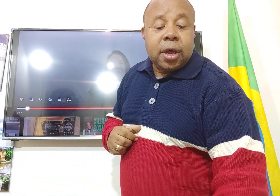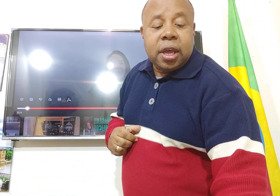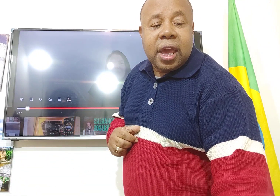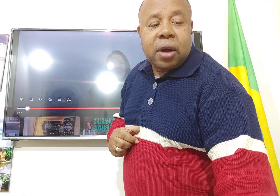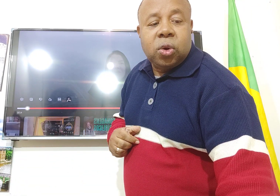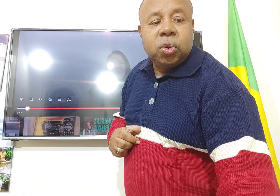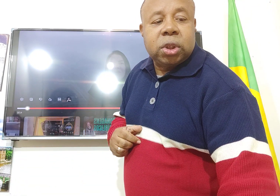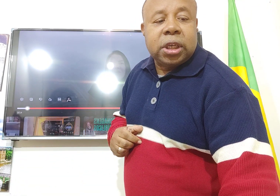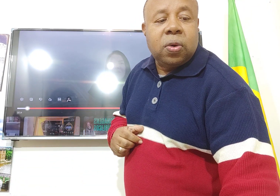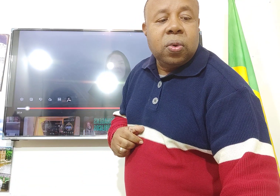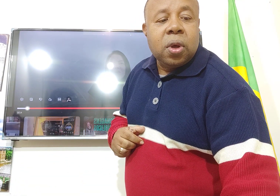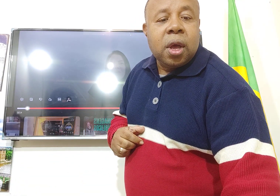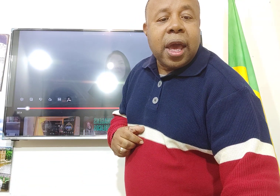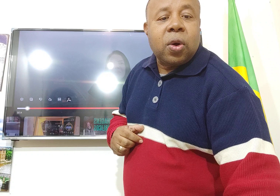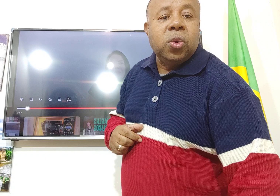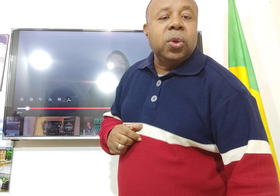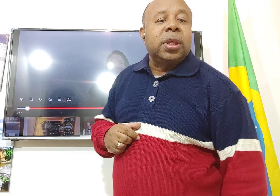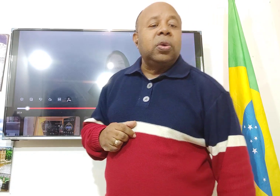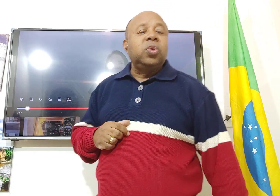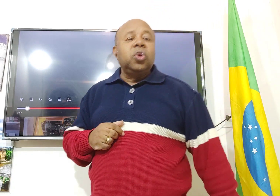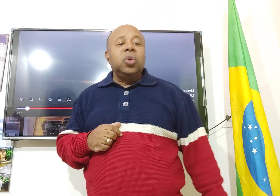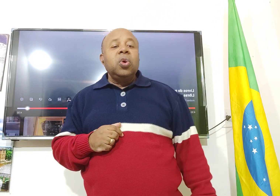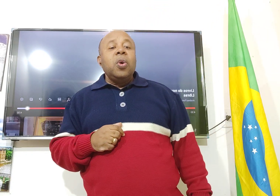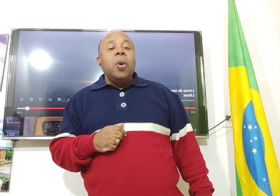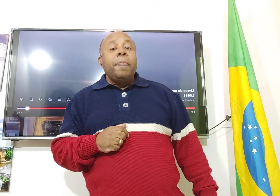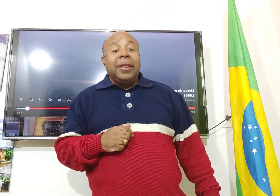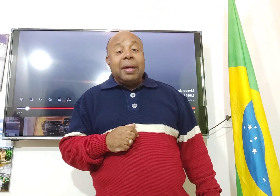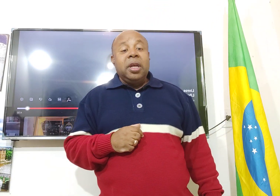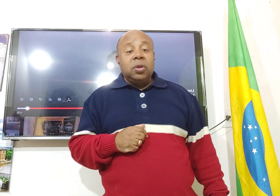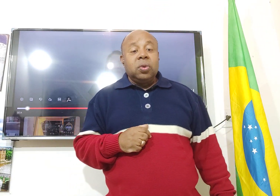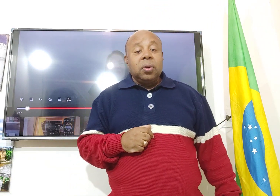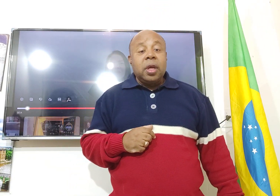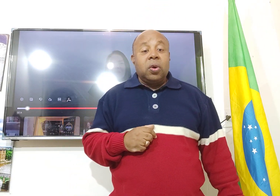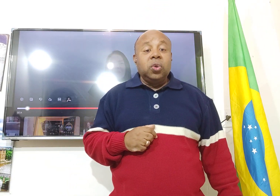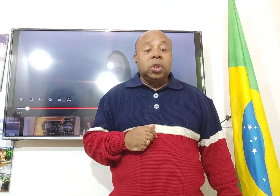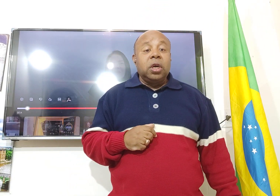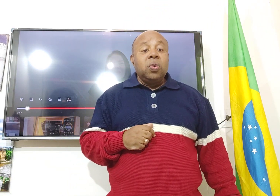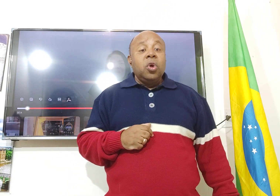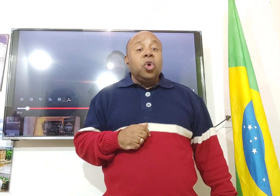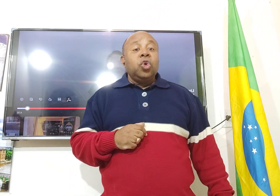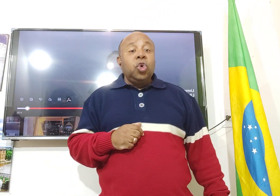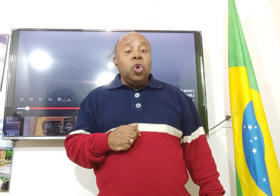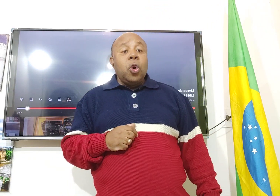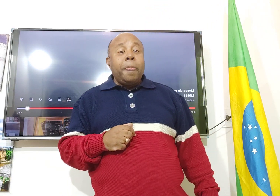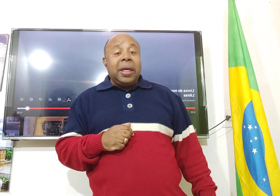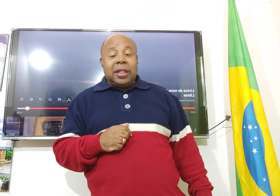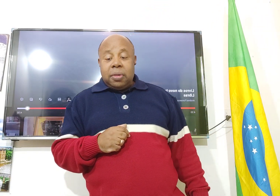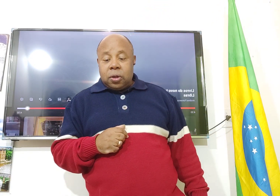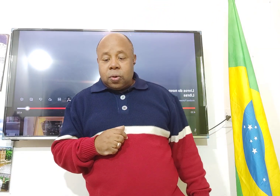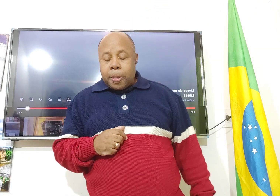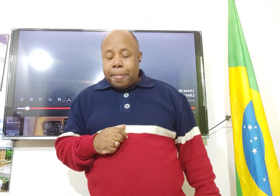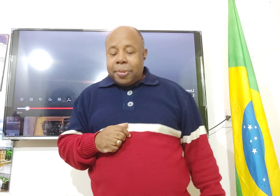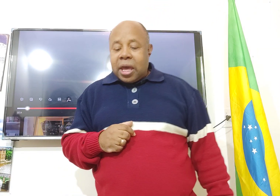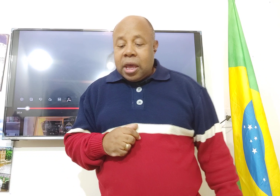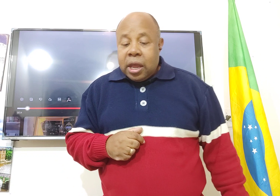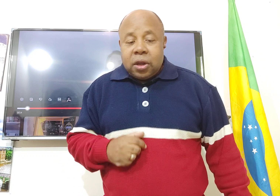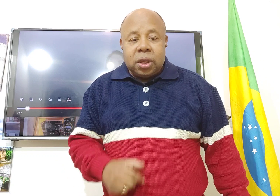aí é a condução do pensamento. É a condução do pensamento. Né? Então nós